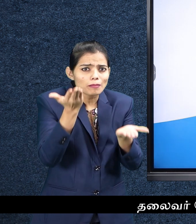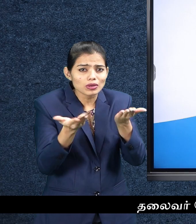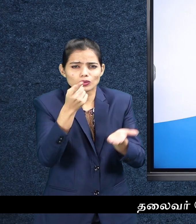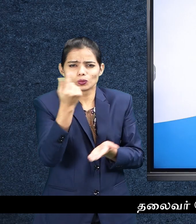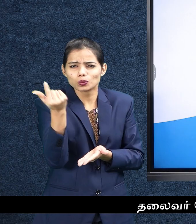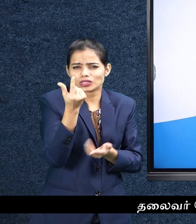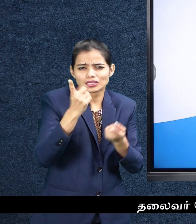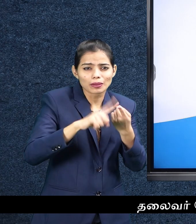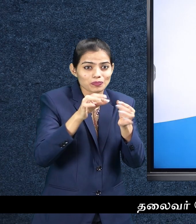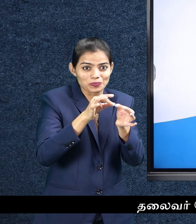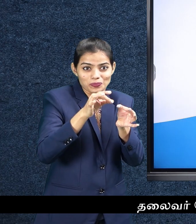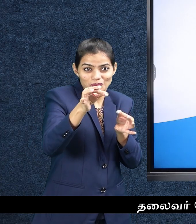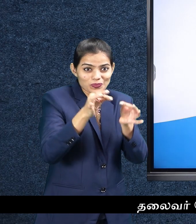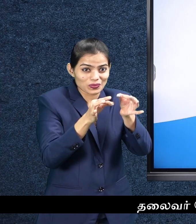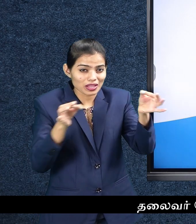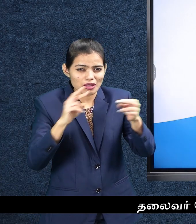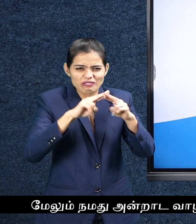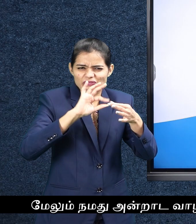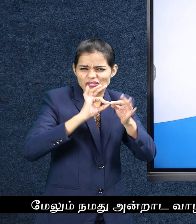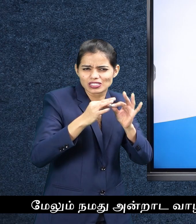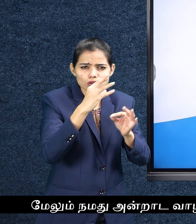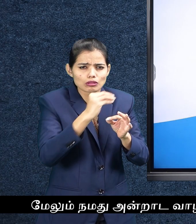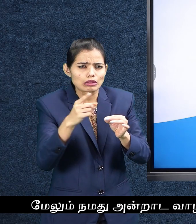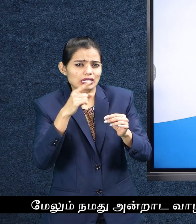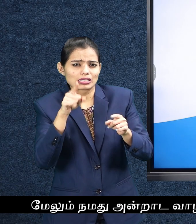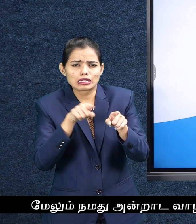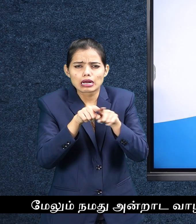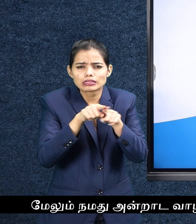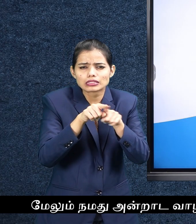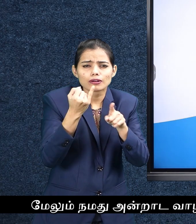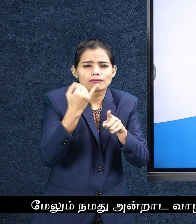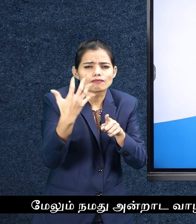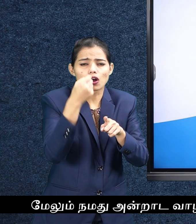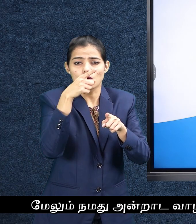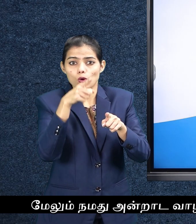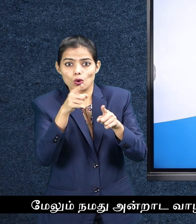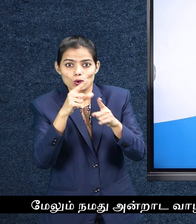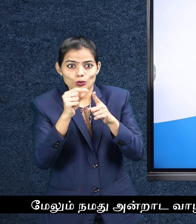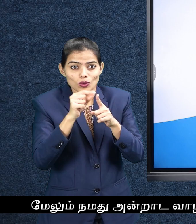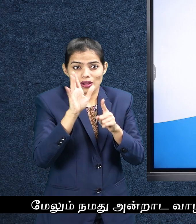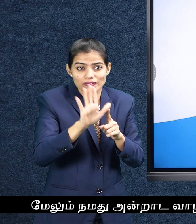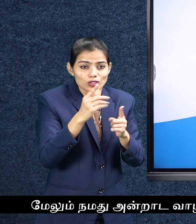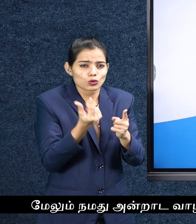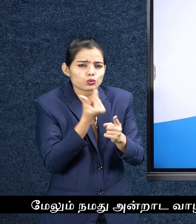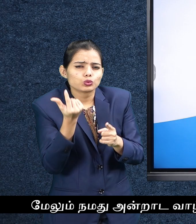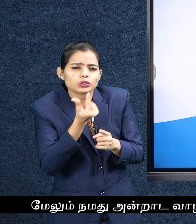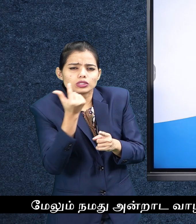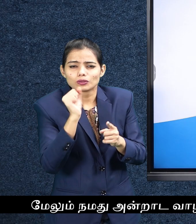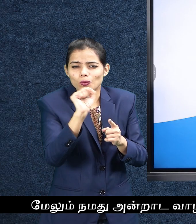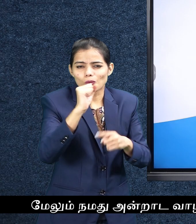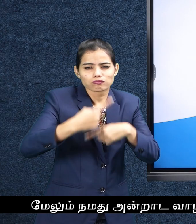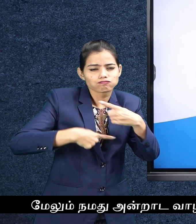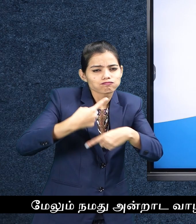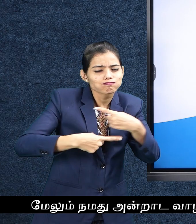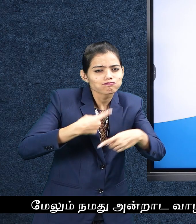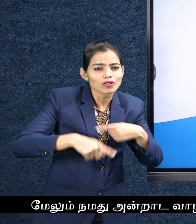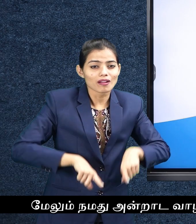மாற தயாராகுங்கள். மேலும் நமது அன்றாட வாழ்வில் அதன் நடைமுறை பயன்பாடுகளை